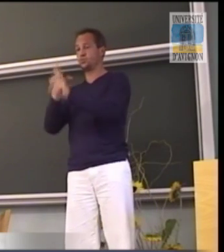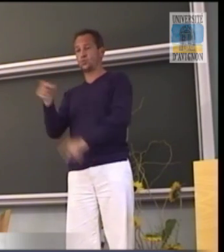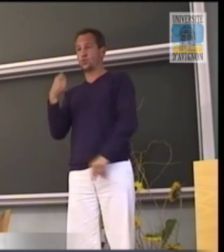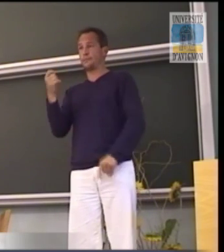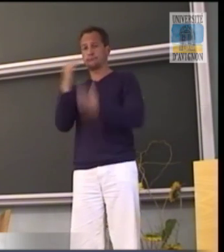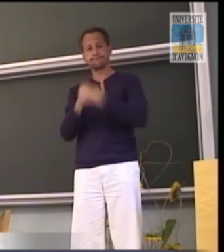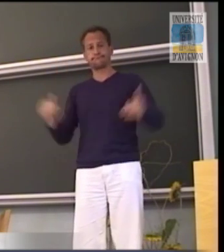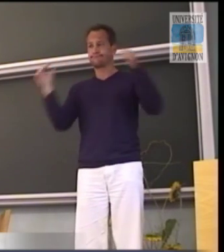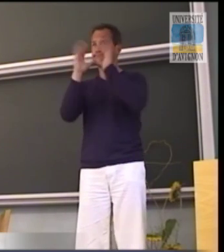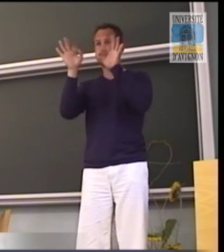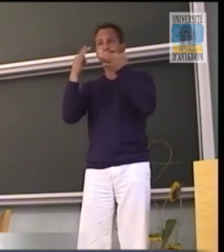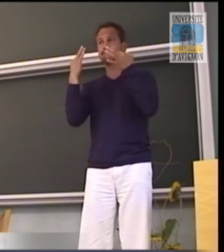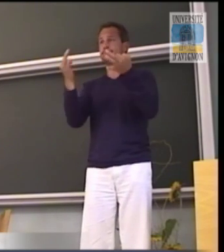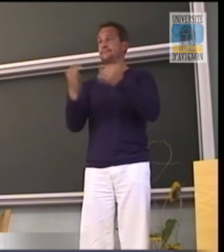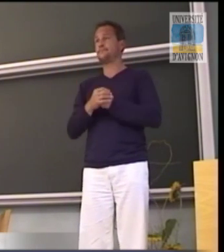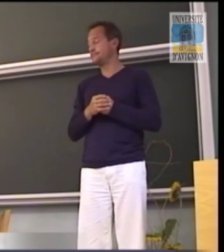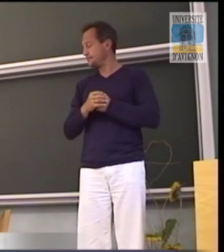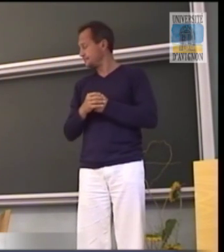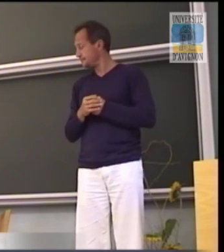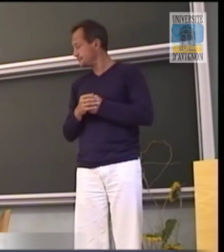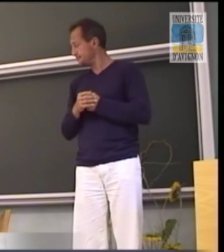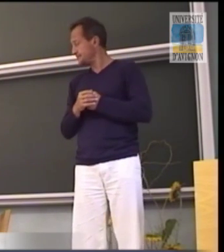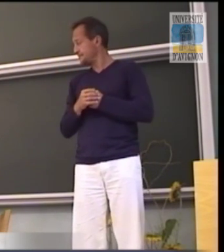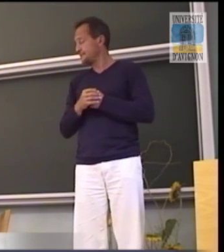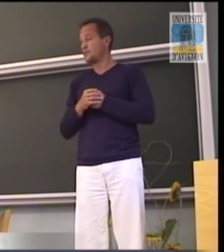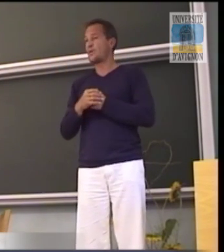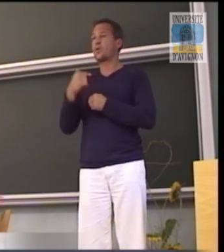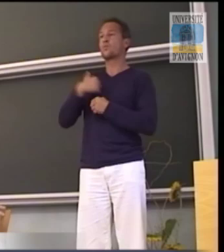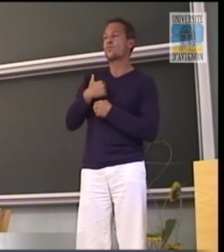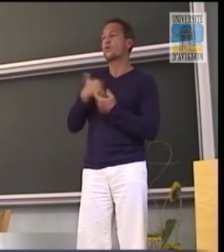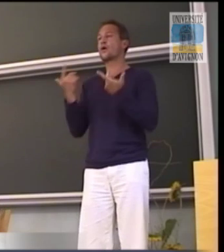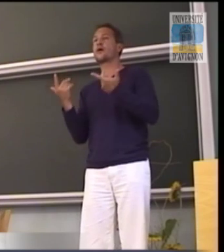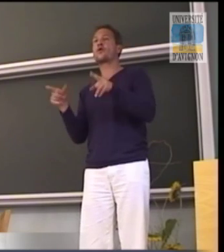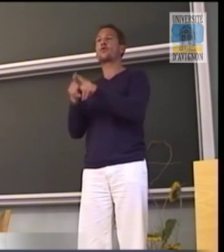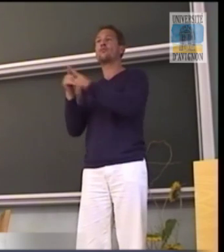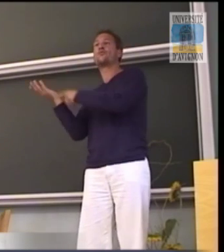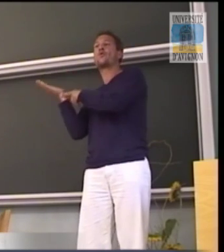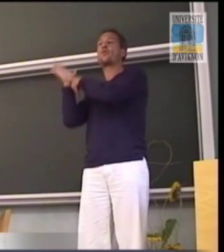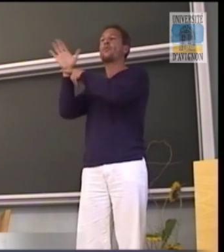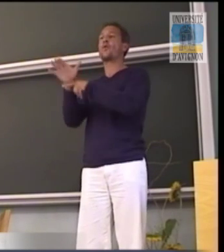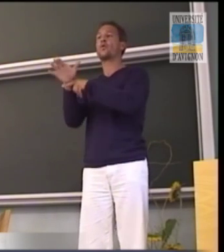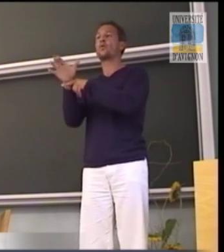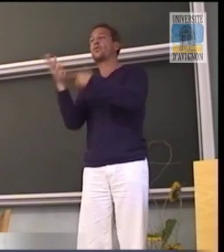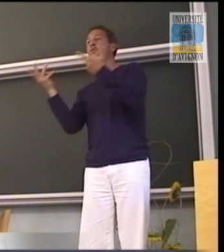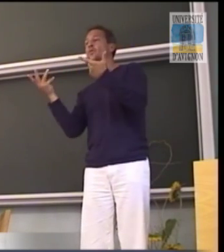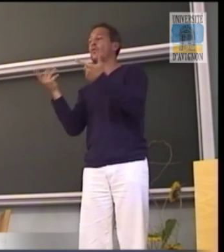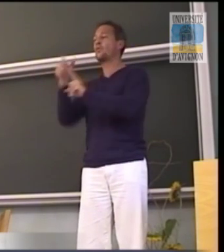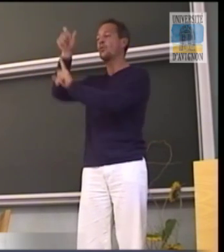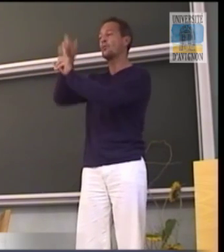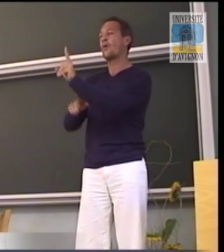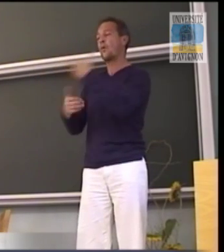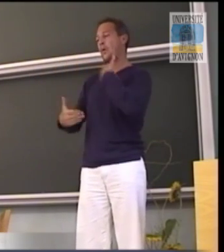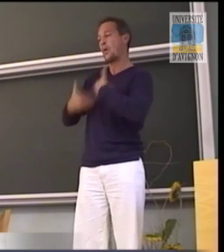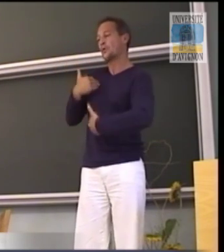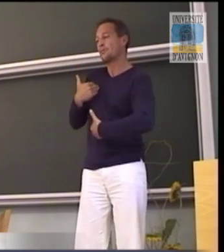révolue. Et donc, je ne suis pas en train de montrer mes petits monstres. Je ne suis pas en train de